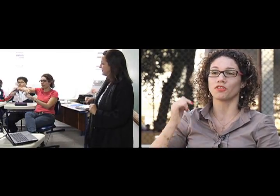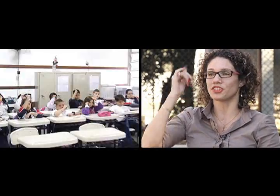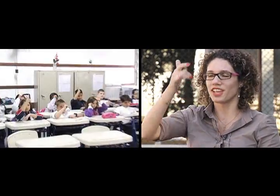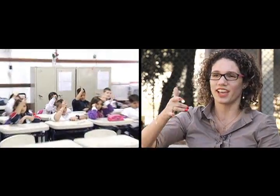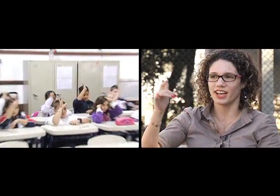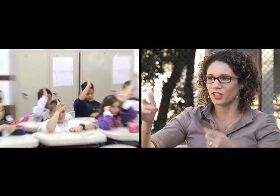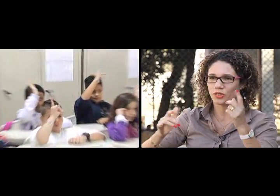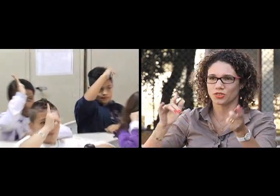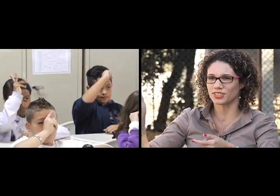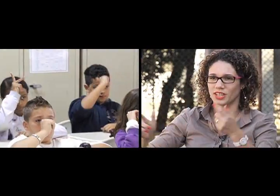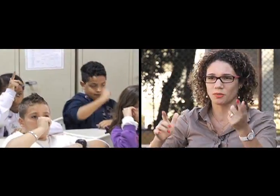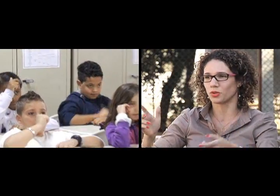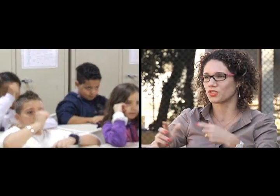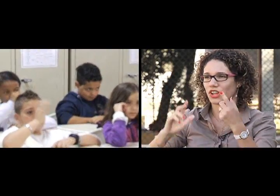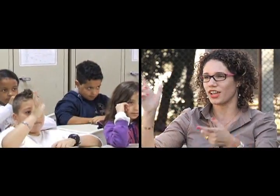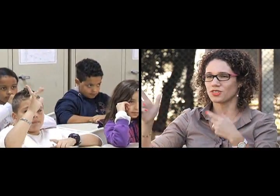você errando símbolos, gestos,